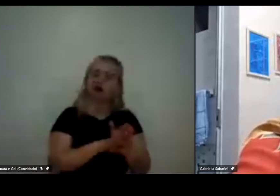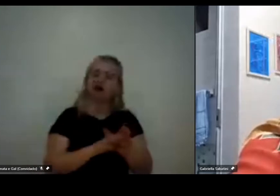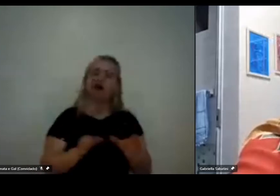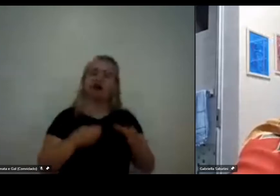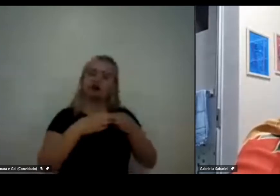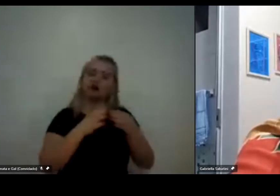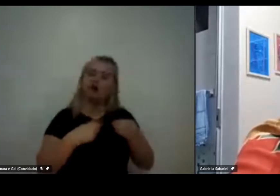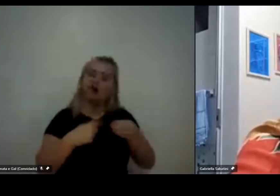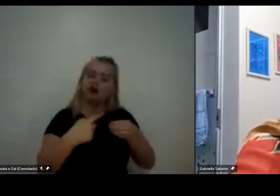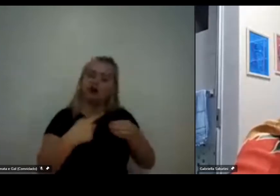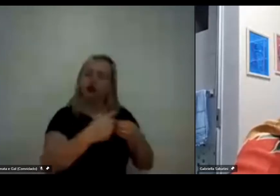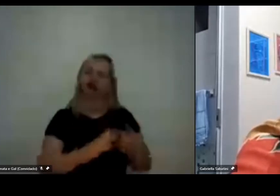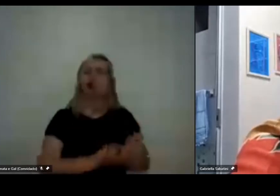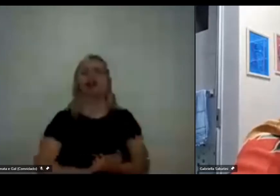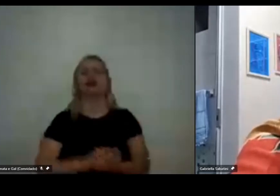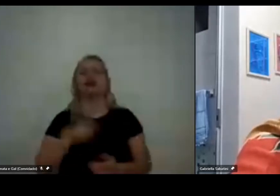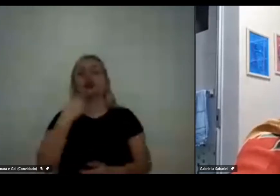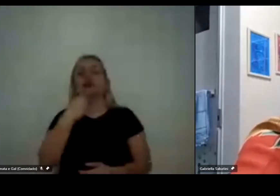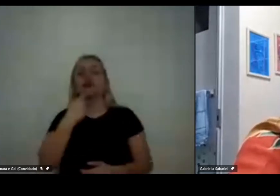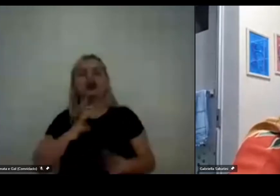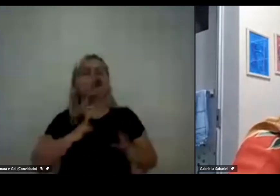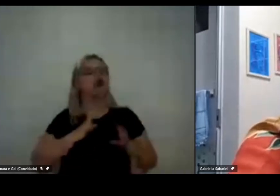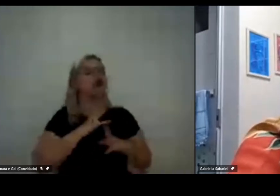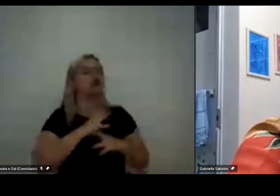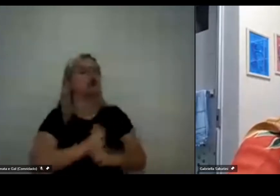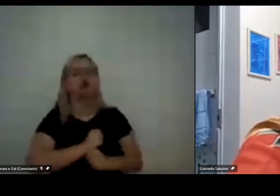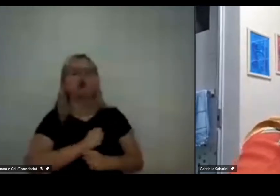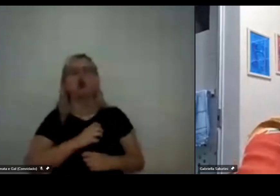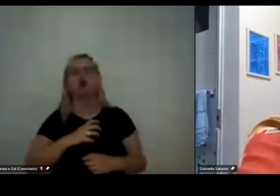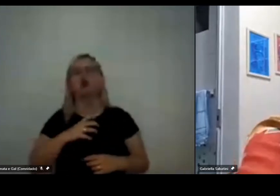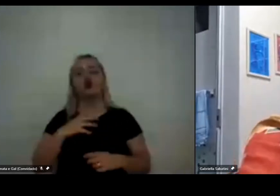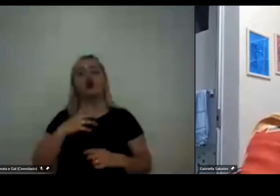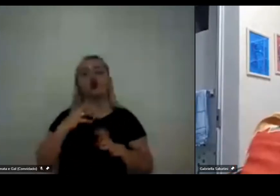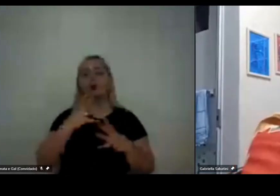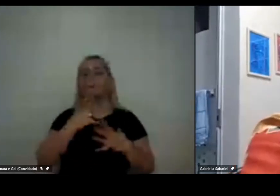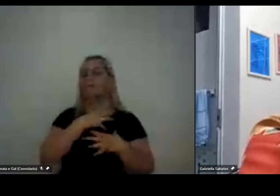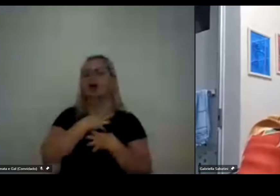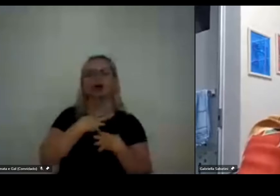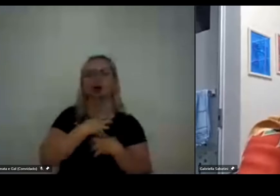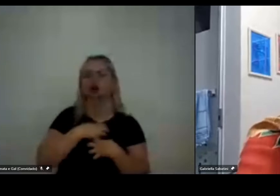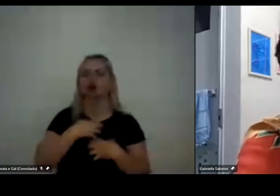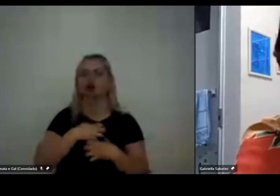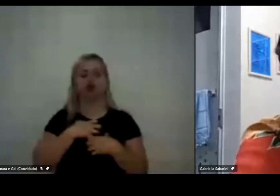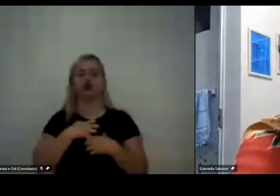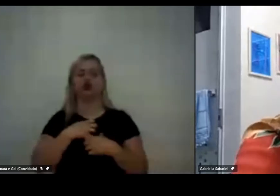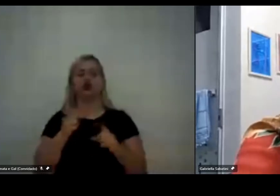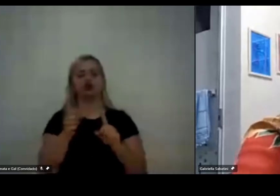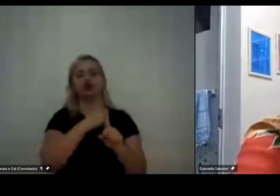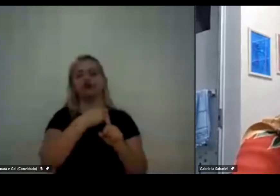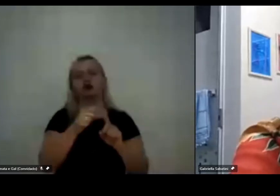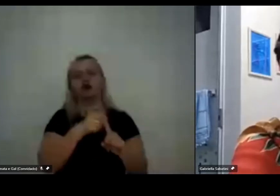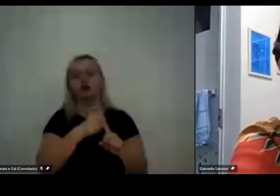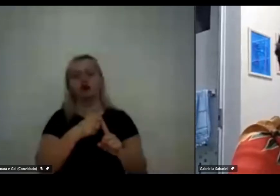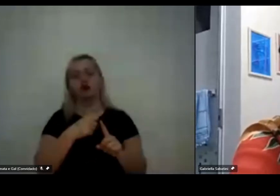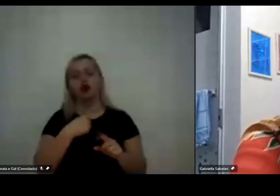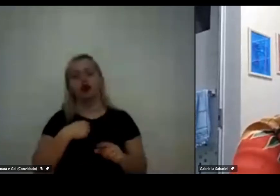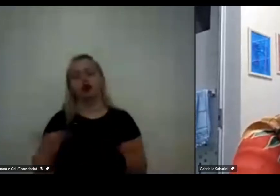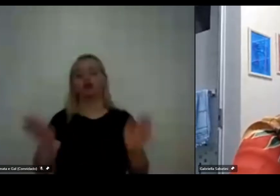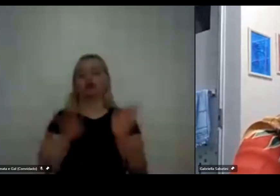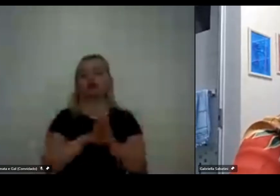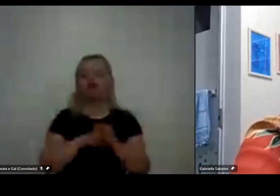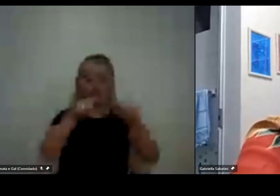não realizados e nas paixões violentas. Ao me despedir de Lia, vim até este quarto de onde eles